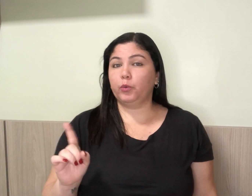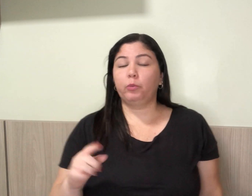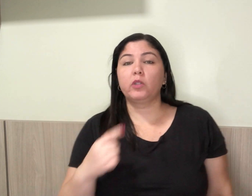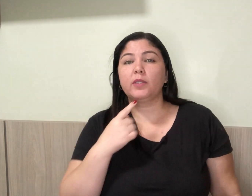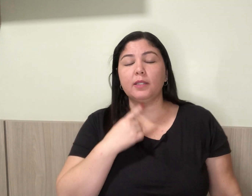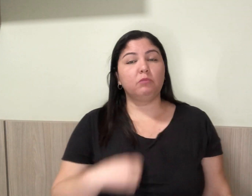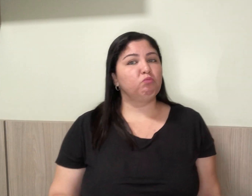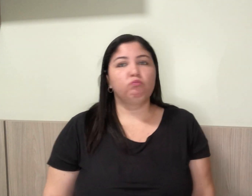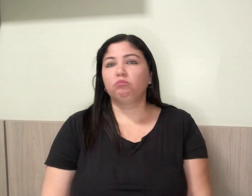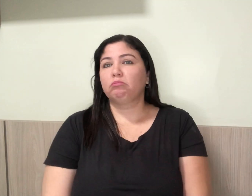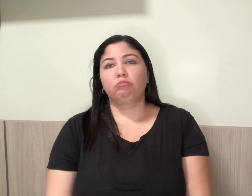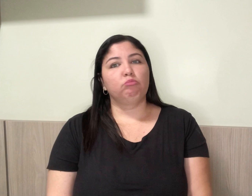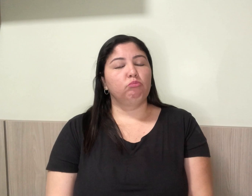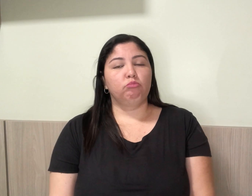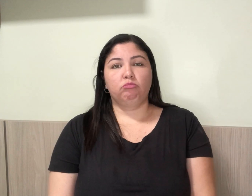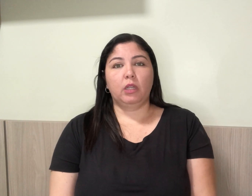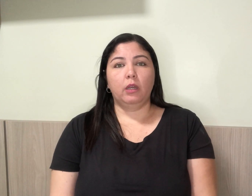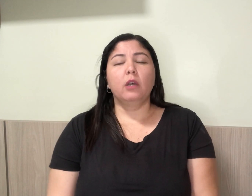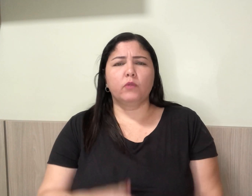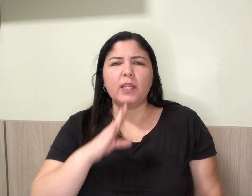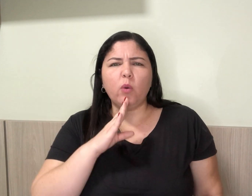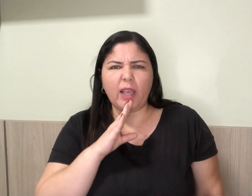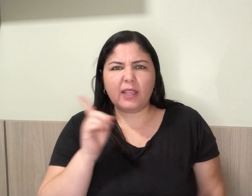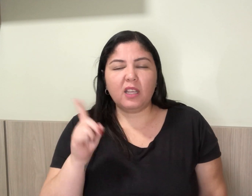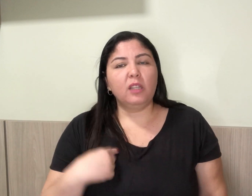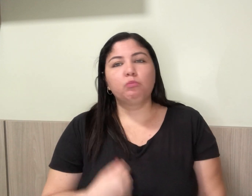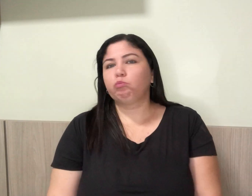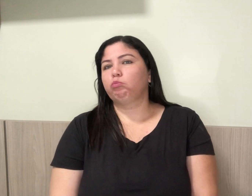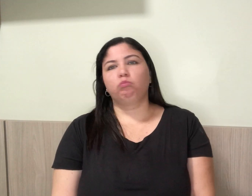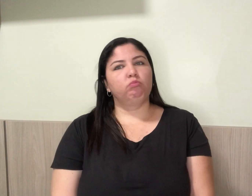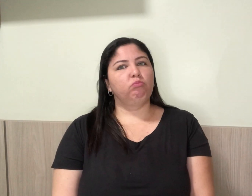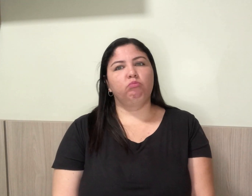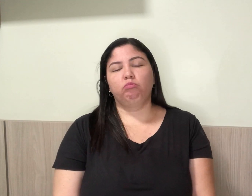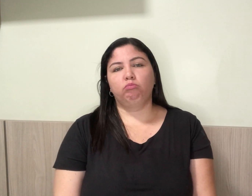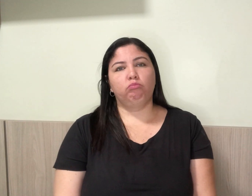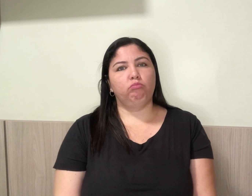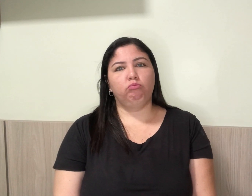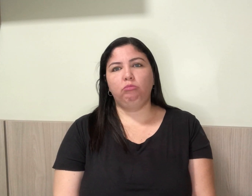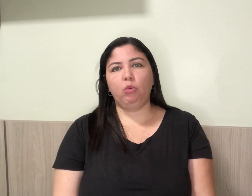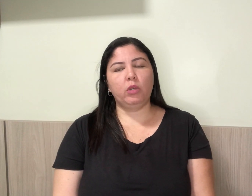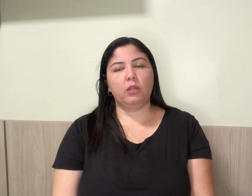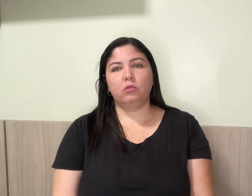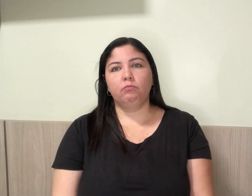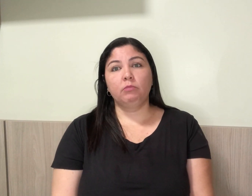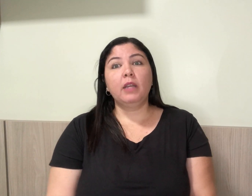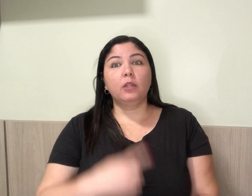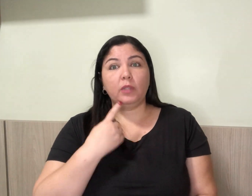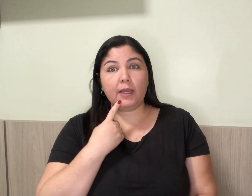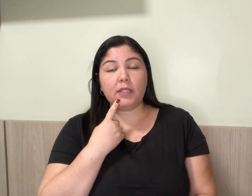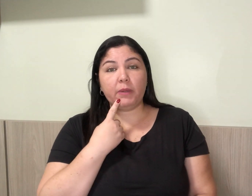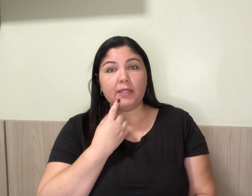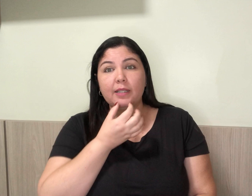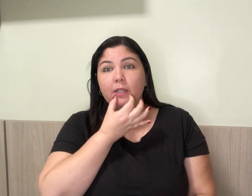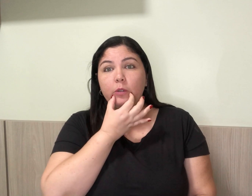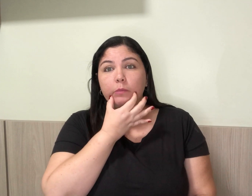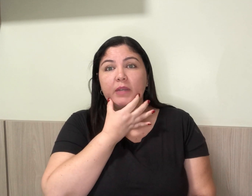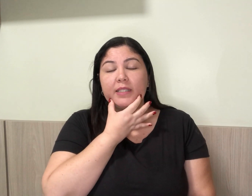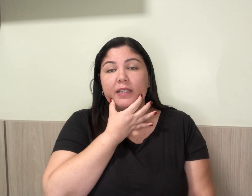eu posso fazer assim. Você conhece ele? Não conheço. Não tem a expressão, mas tem aqui,